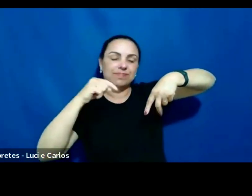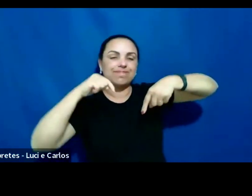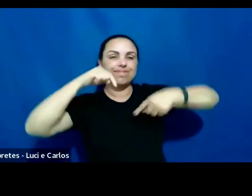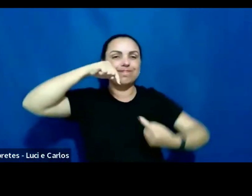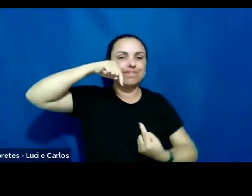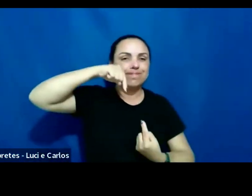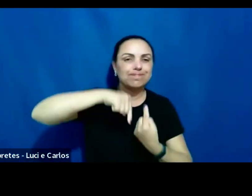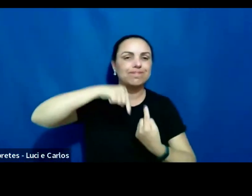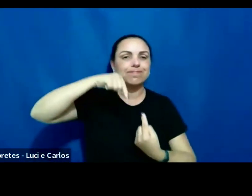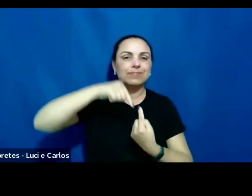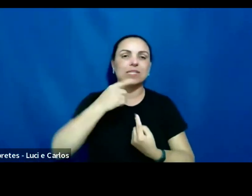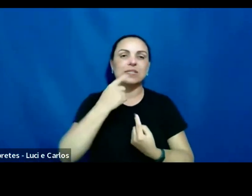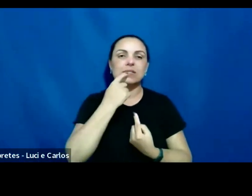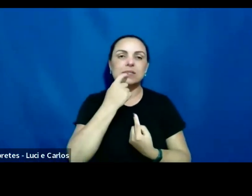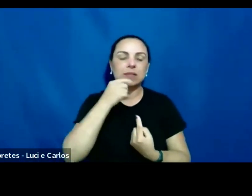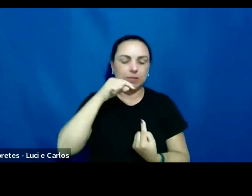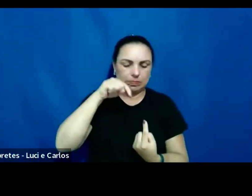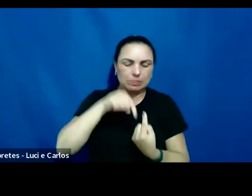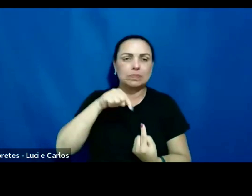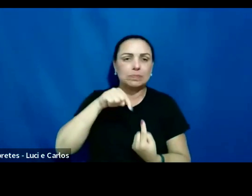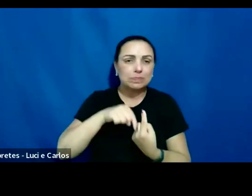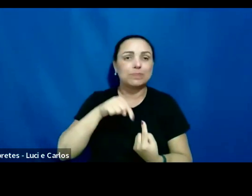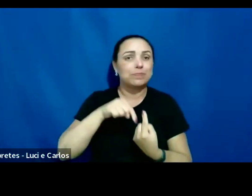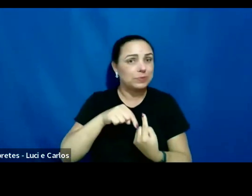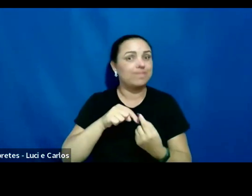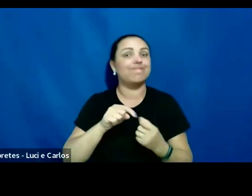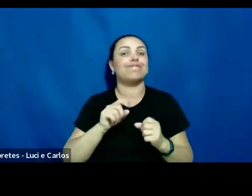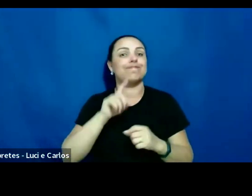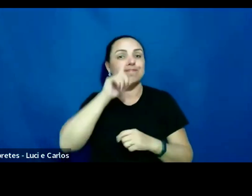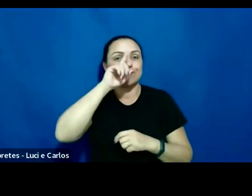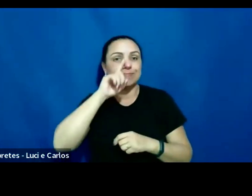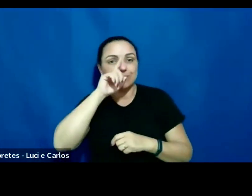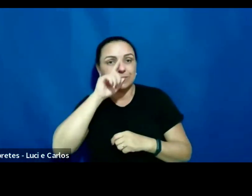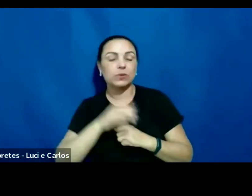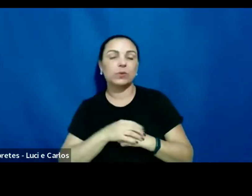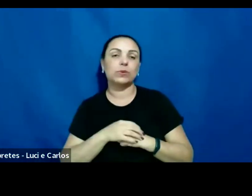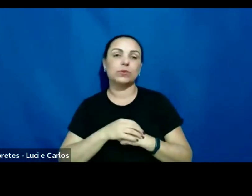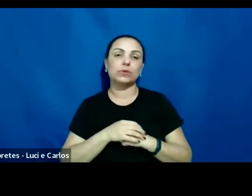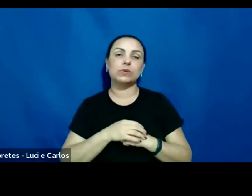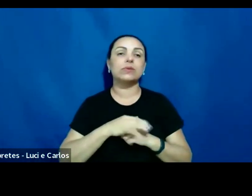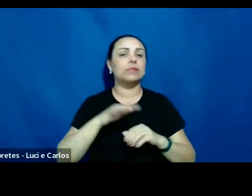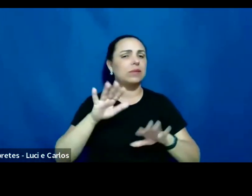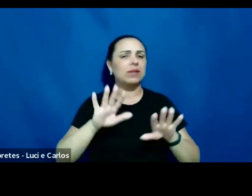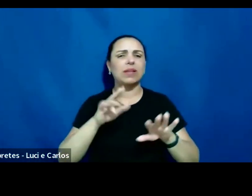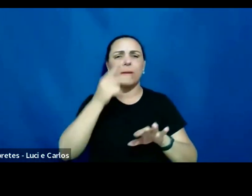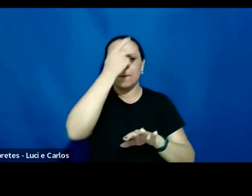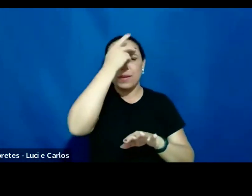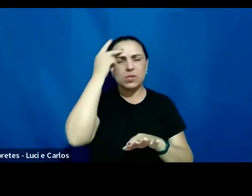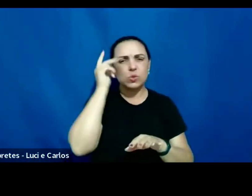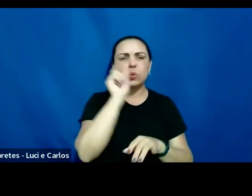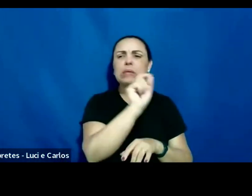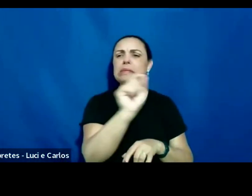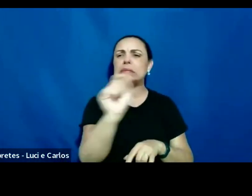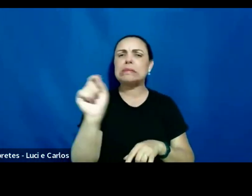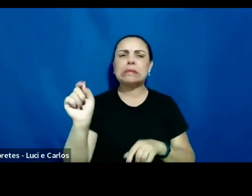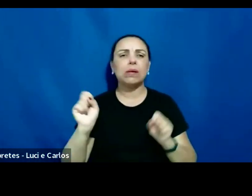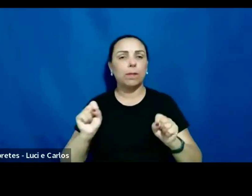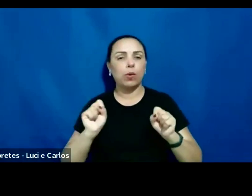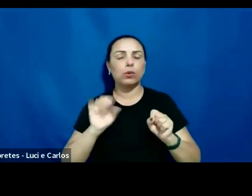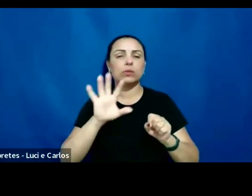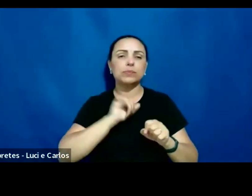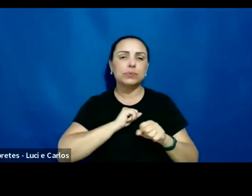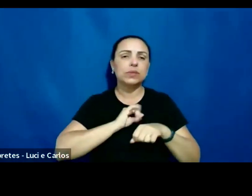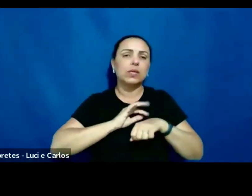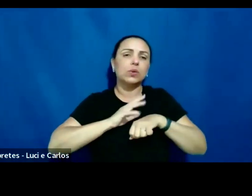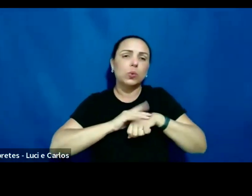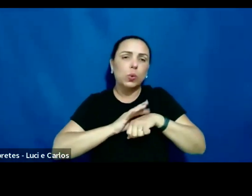pessoas estão sujeitas a ter uma trombose. Isso inclui fatores genéticos, estilo de vida, entre